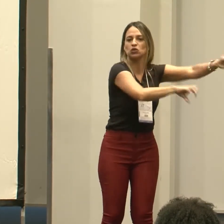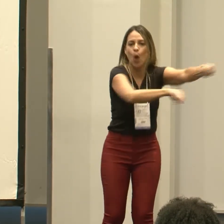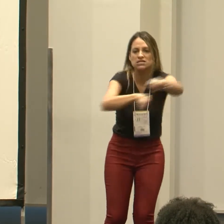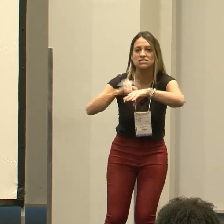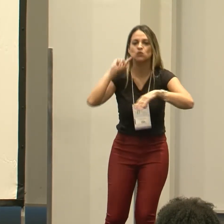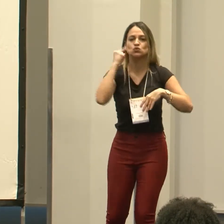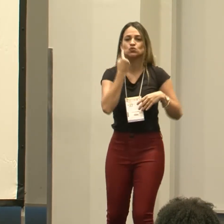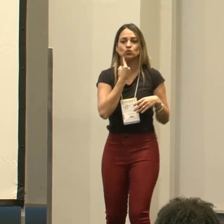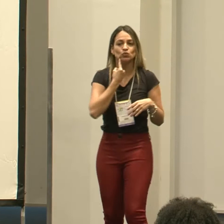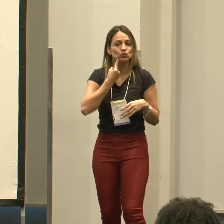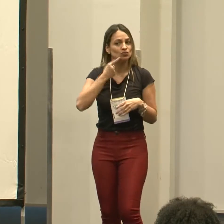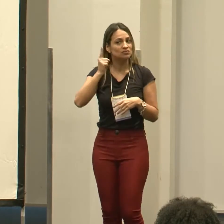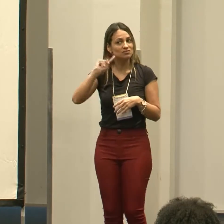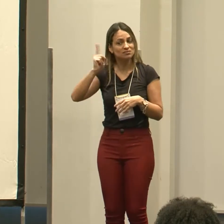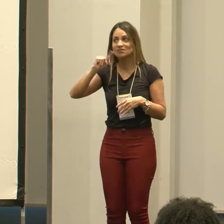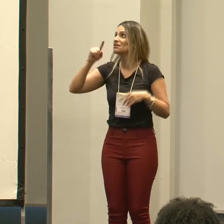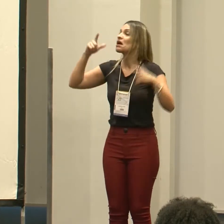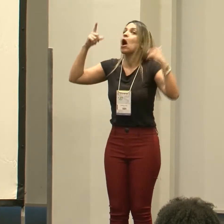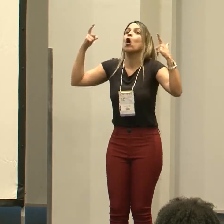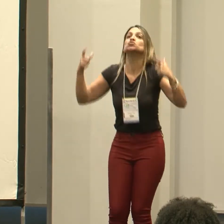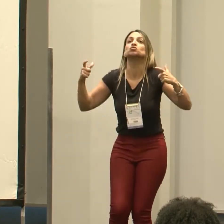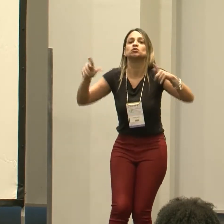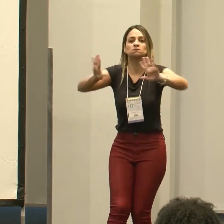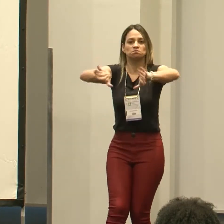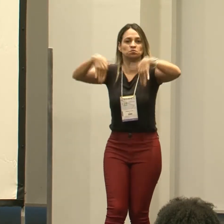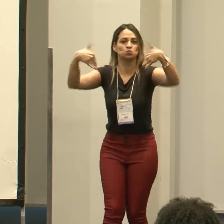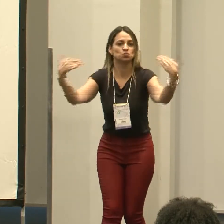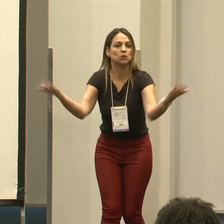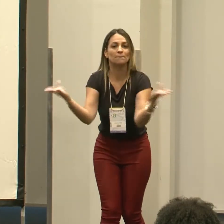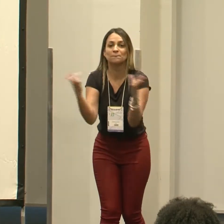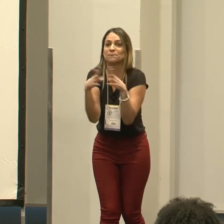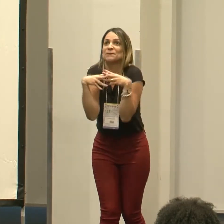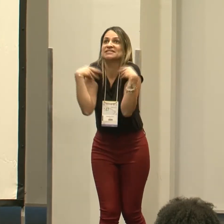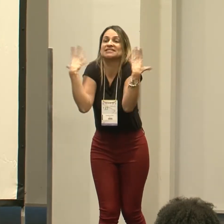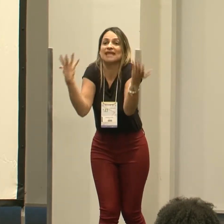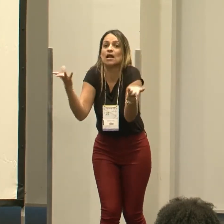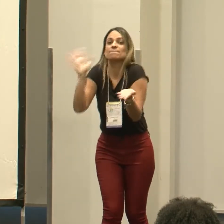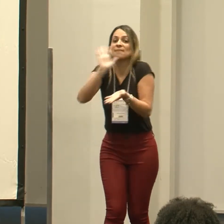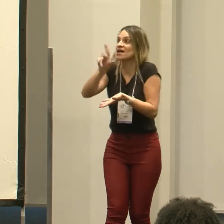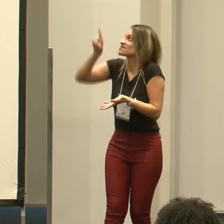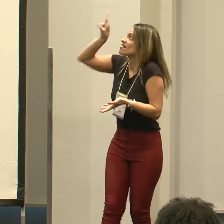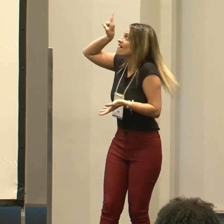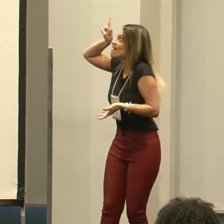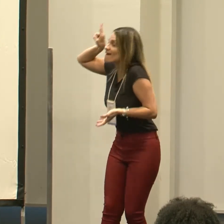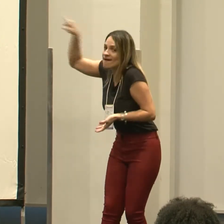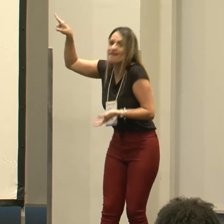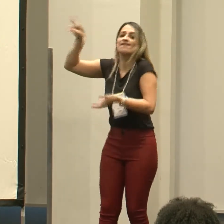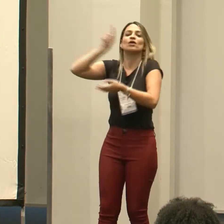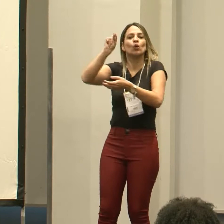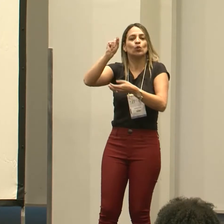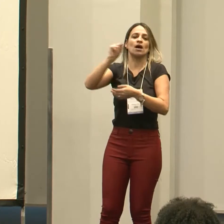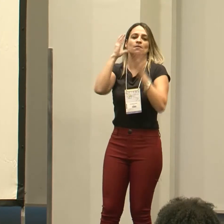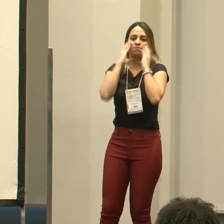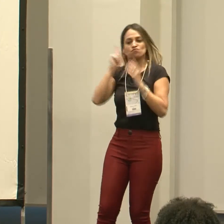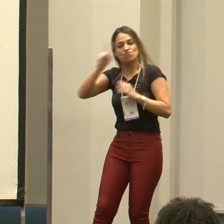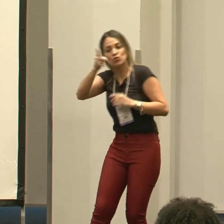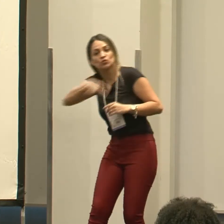Ah, o E estava lá no Instituto, aprendia lá e depois veio para o Brasil. Não, não era assim. Como ele aprendeu língua